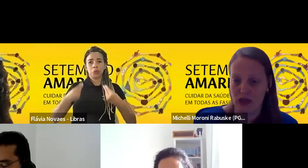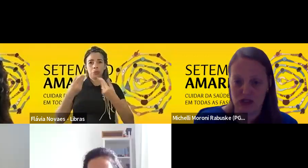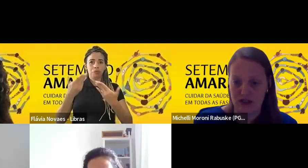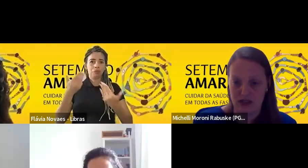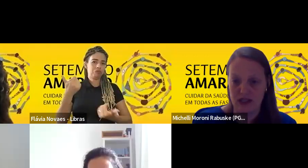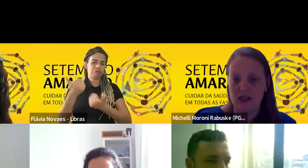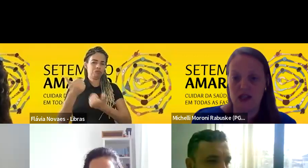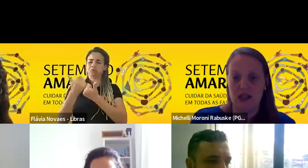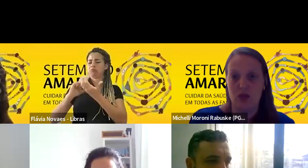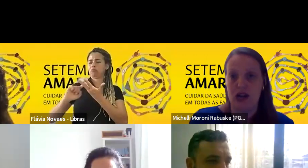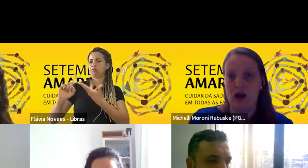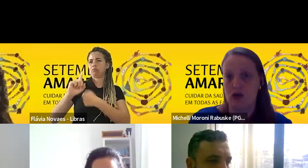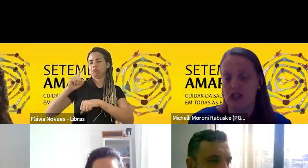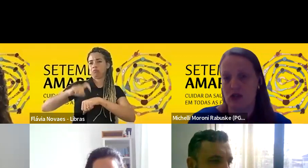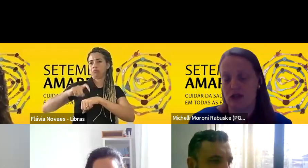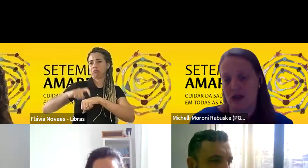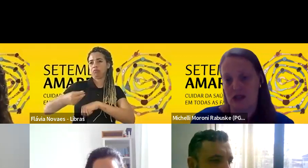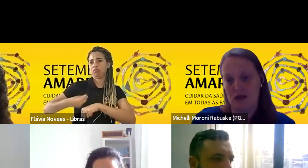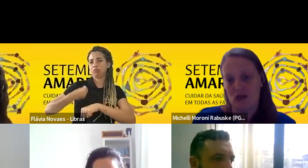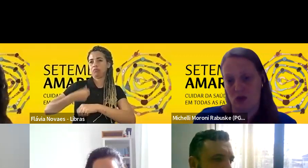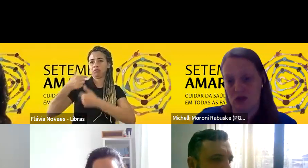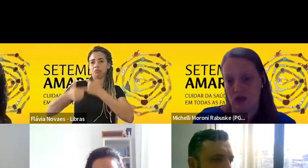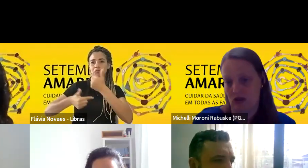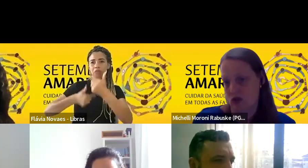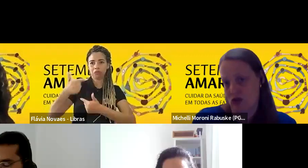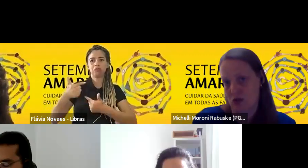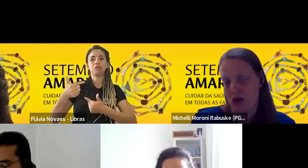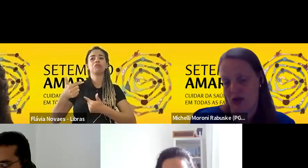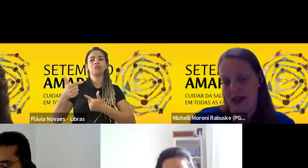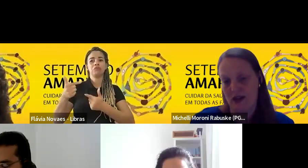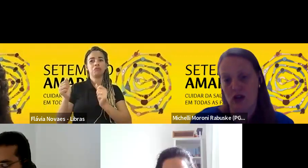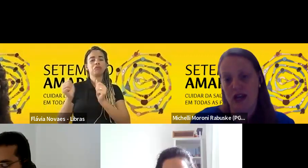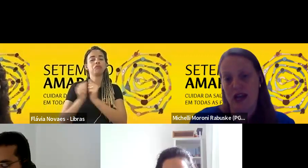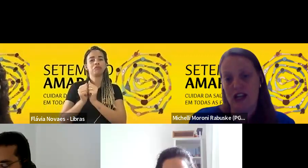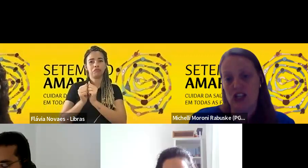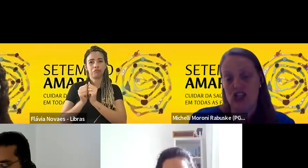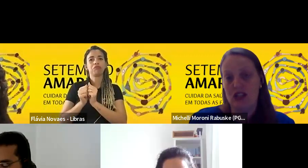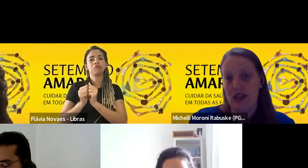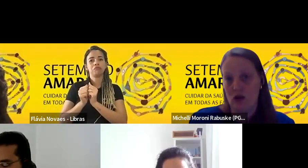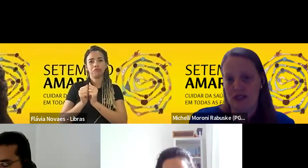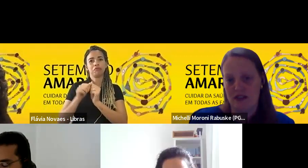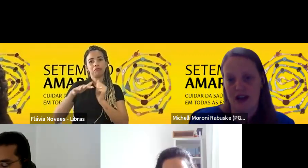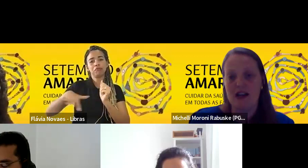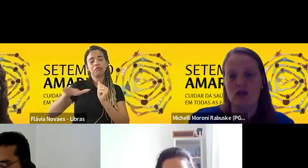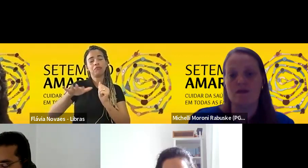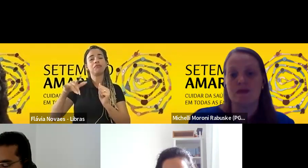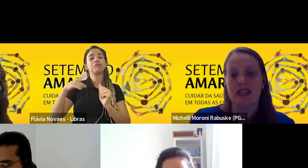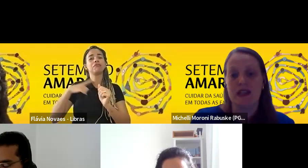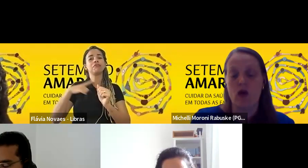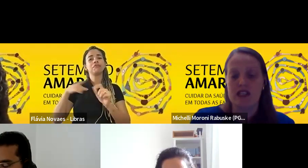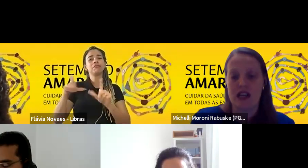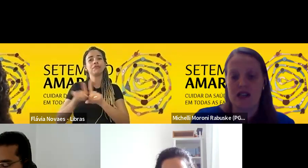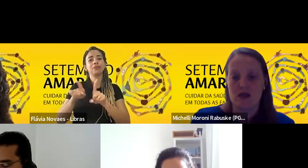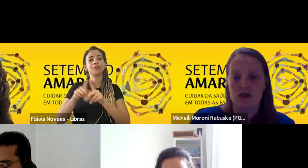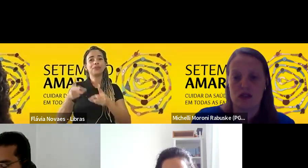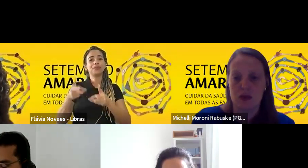diversos momentos da vida laboral, do ciclo vital das pessoas, do nosso público interno, a gente tem observado